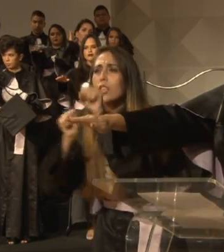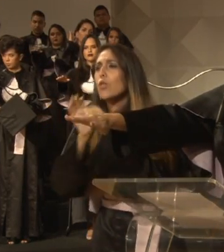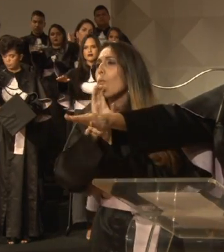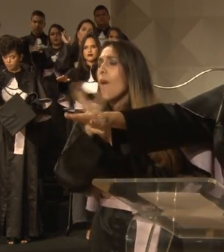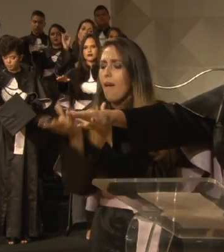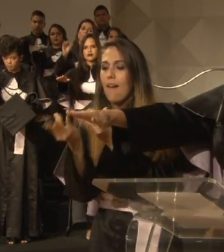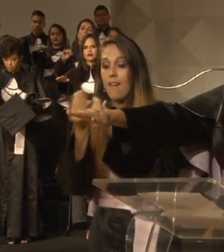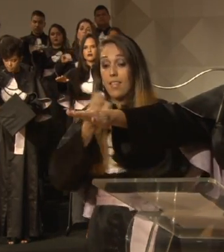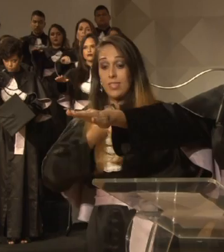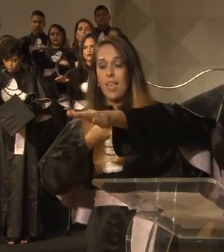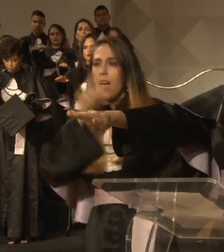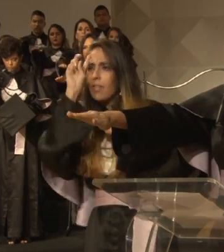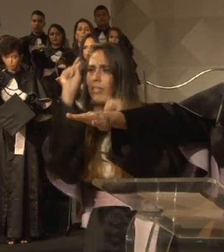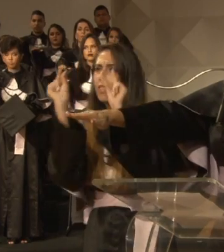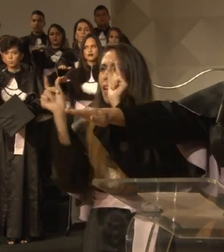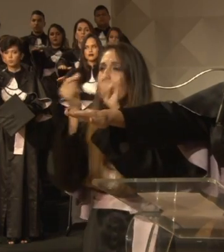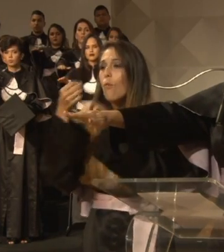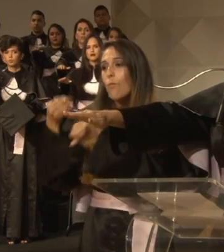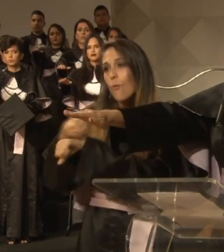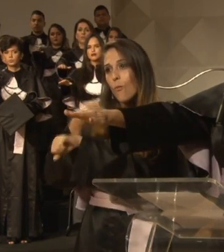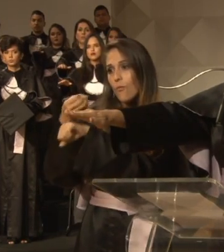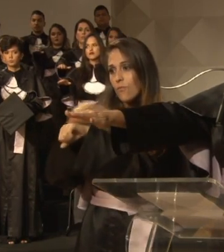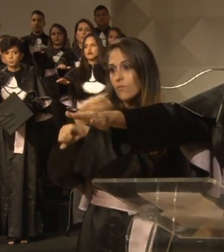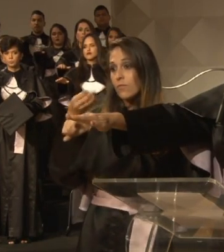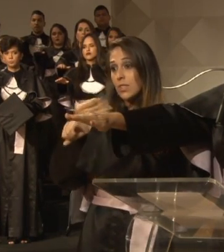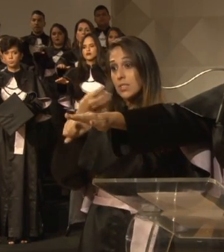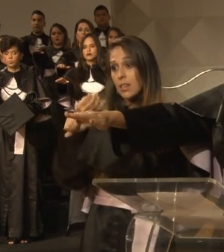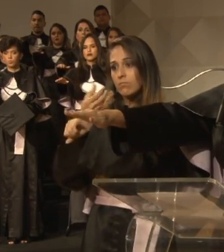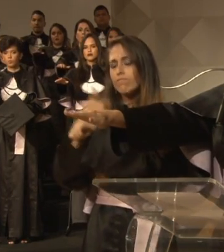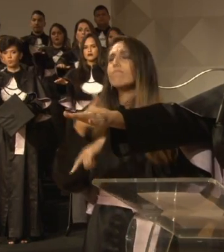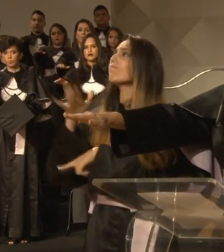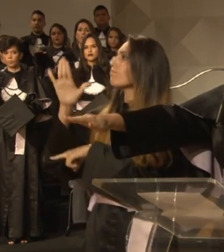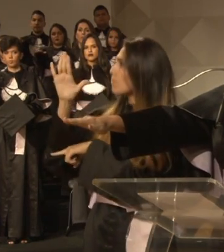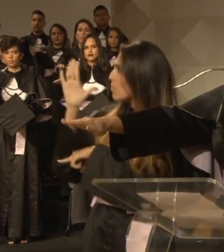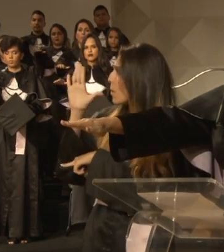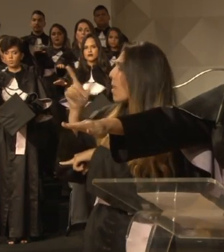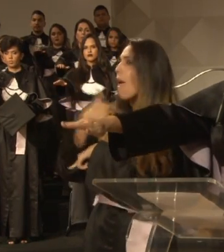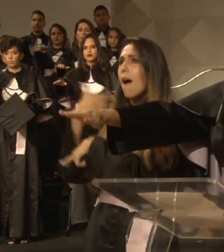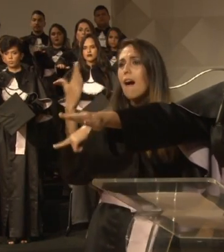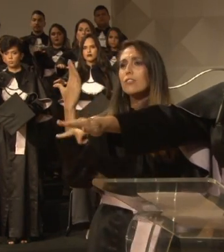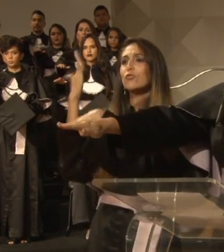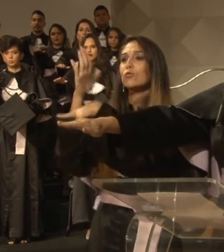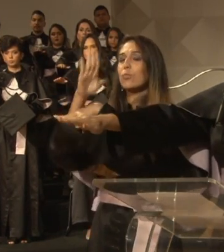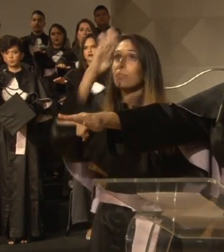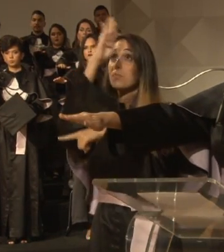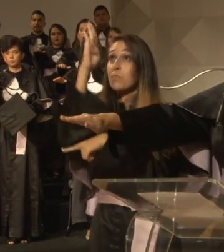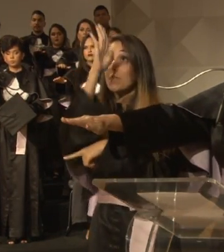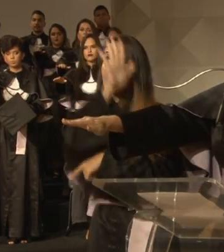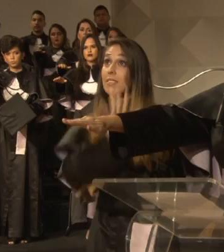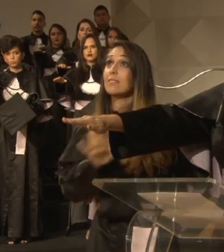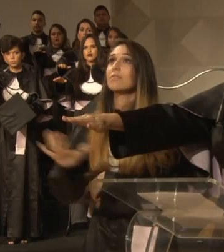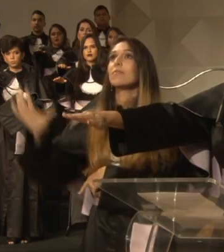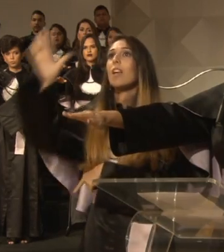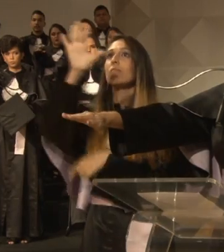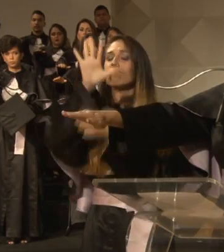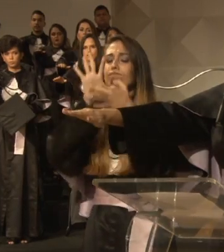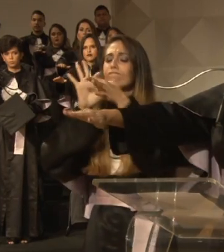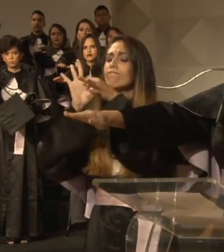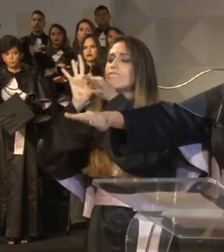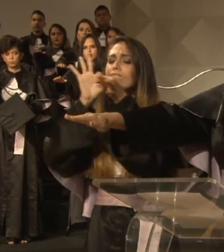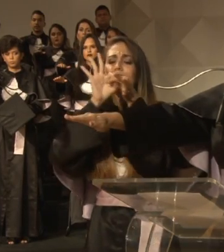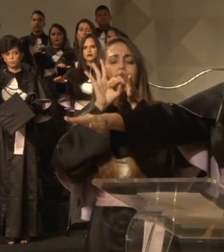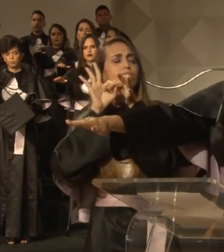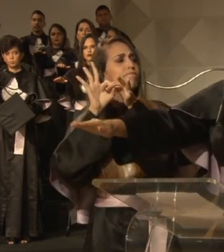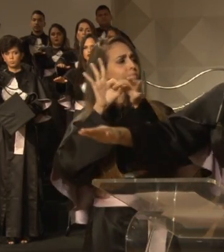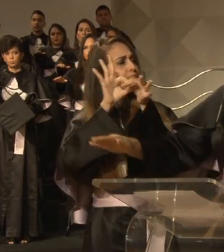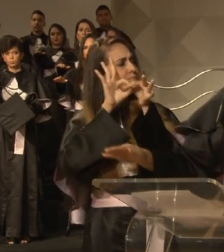socializar o conhecimento adquirido e buscar ser criativo e inovador. Prometo contribuir para a grandeza do